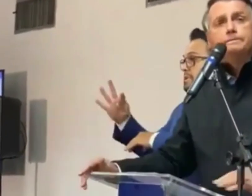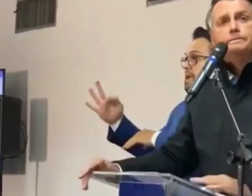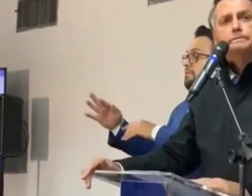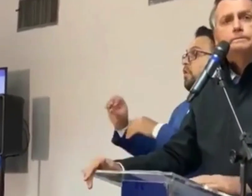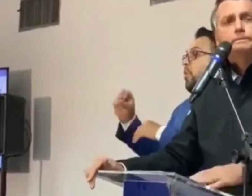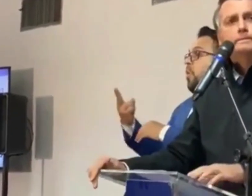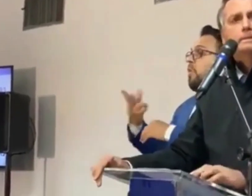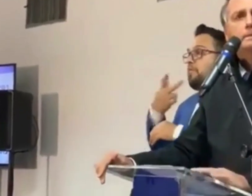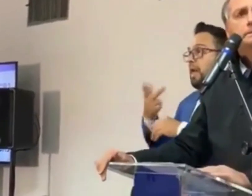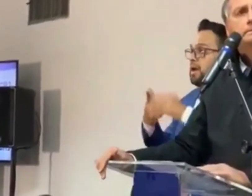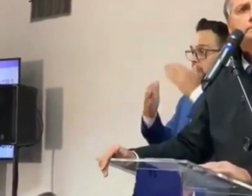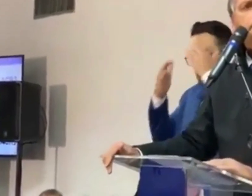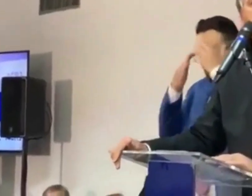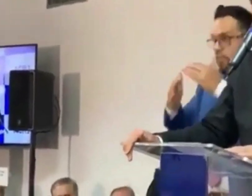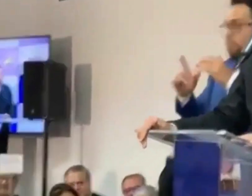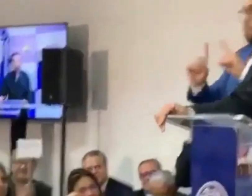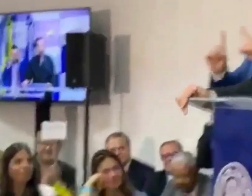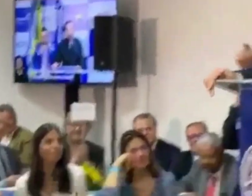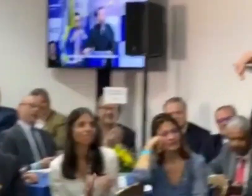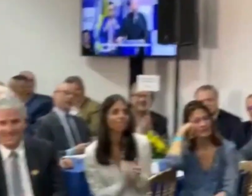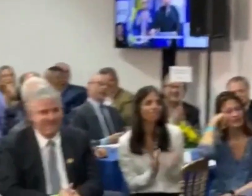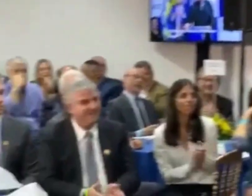cumprir.